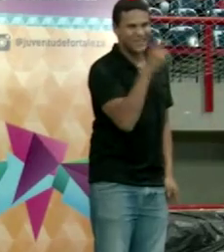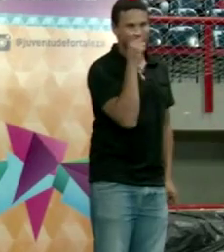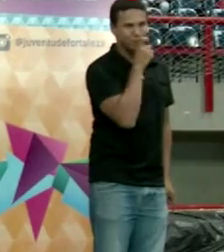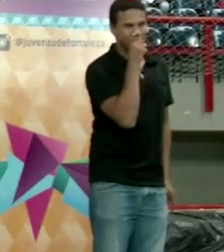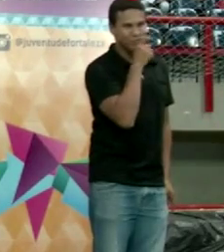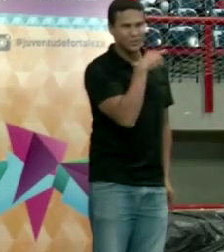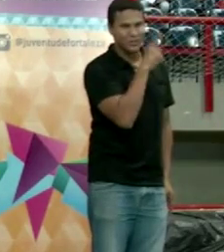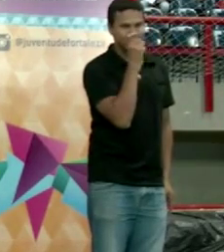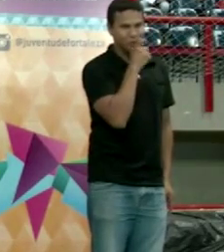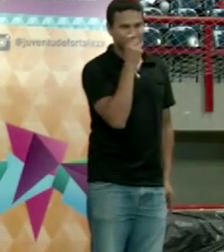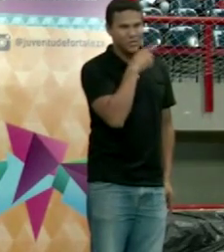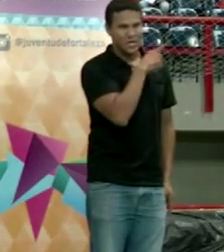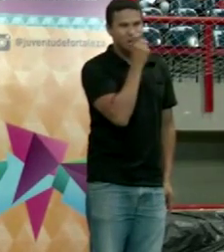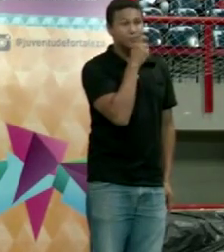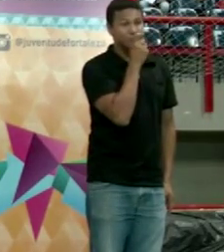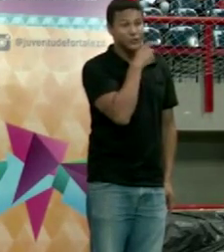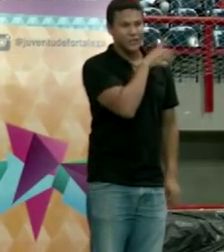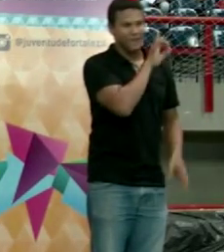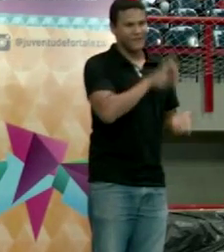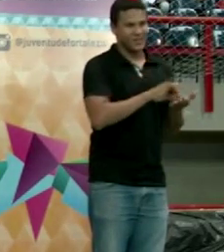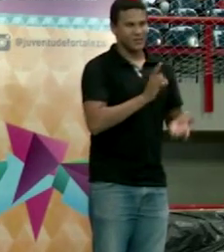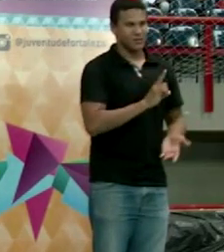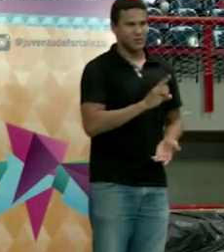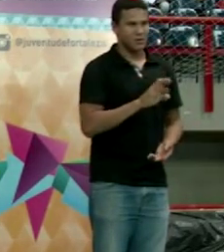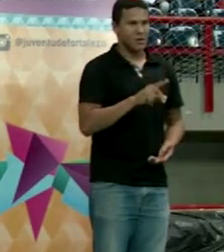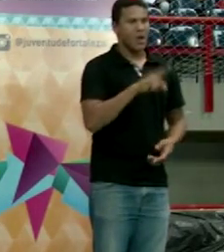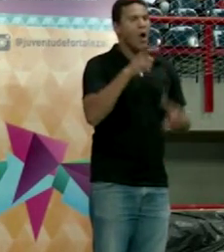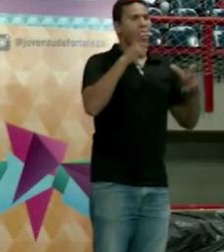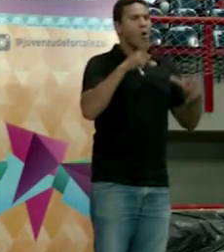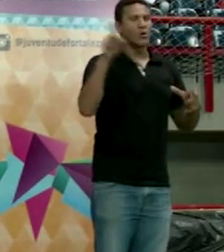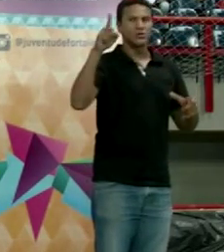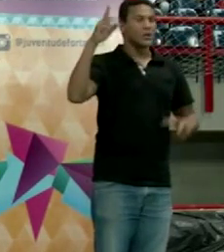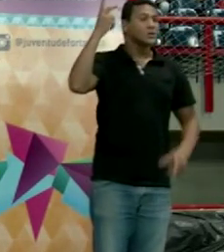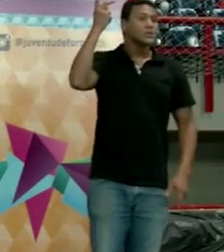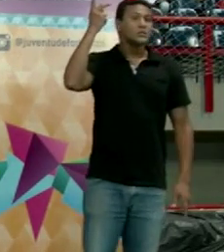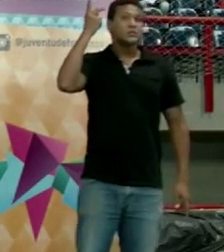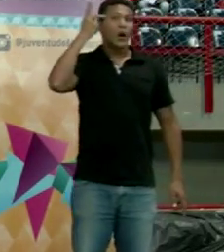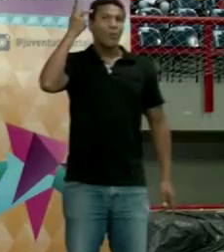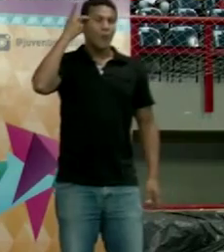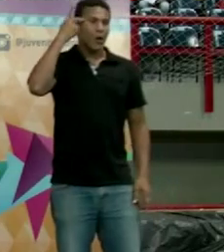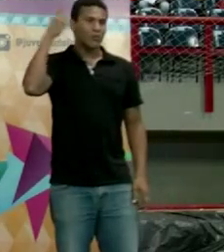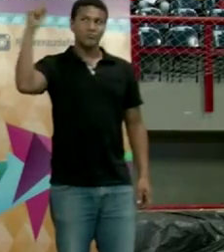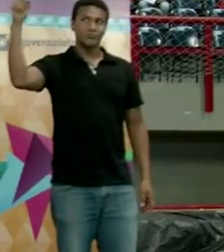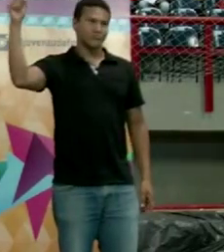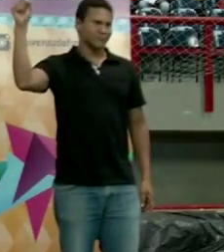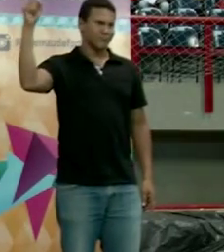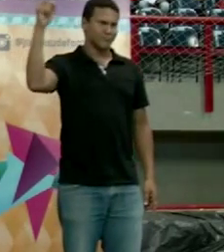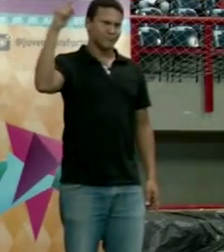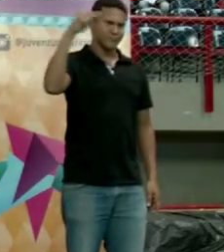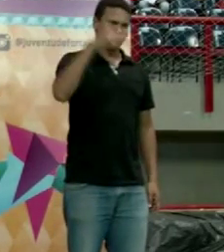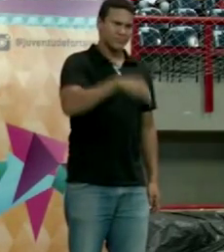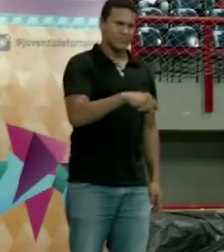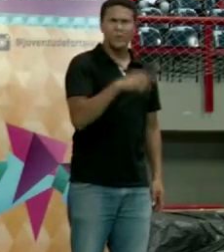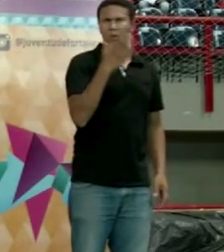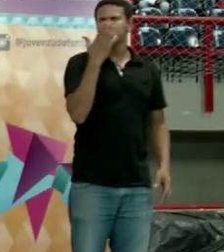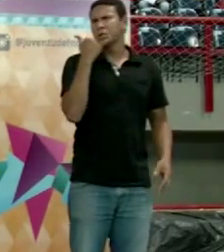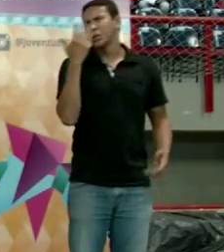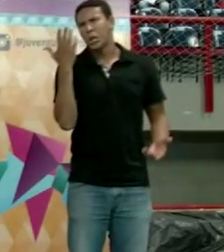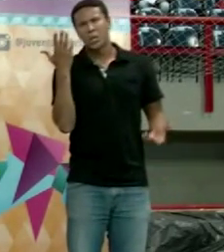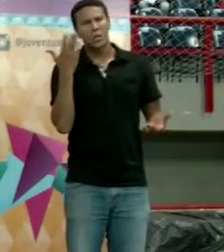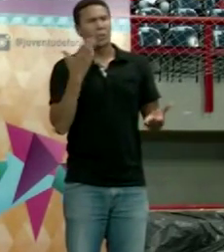Essa. Ele vinha de onde? Santos, São Paulo. Ele foi jantar, almoçar,